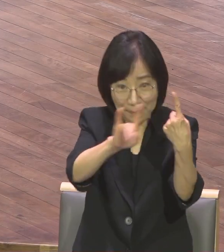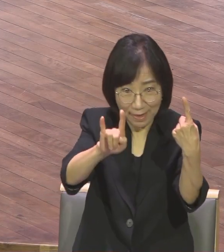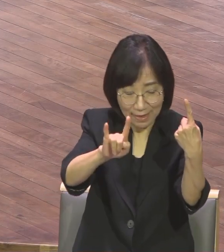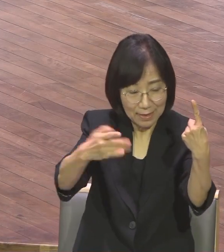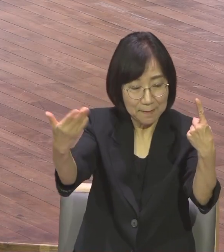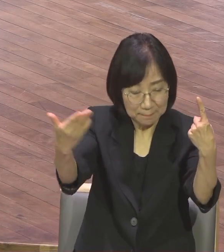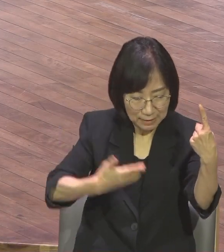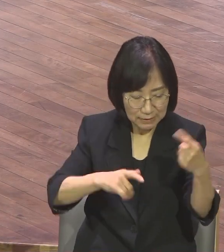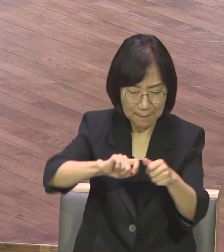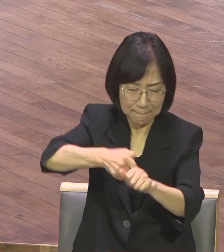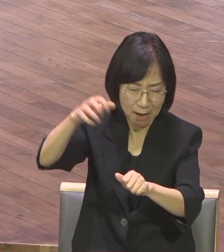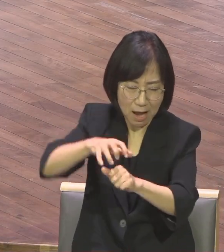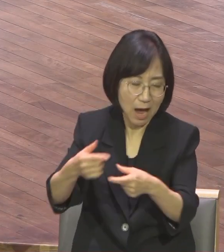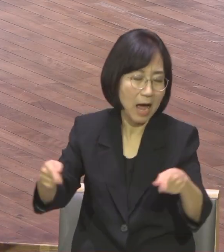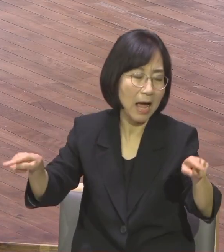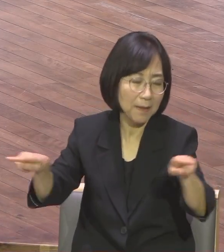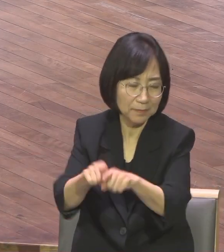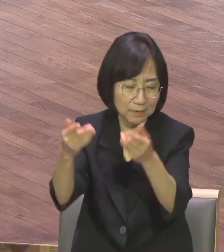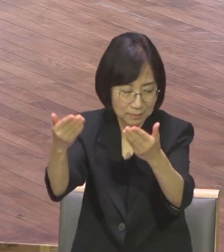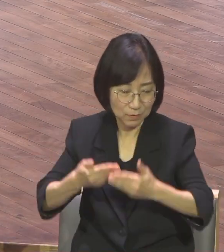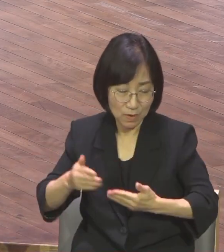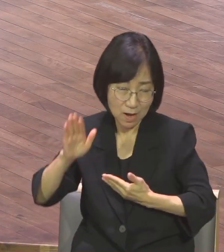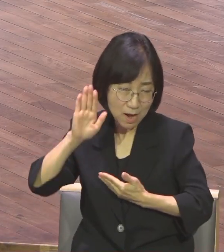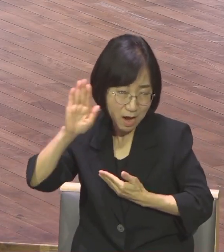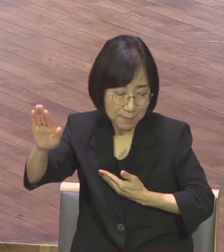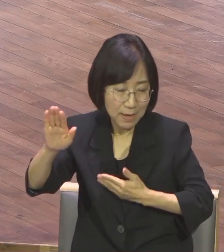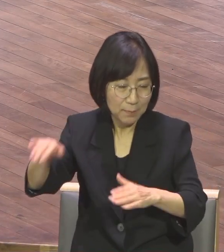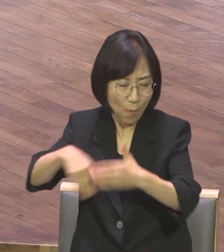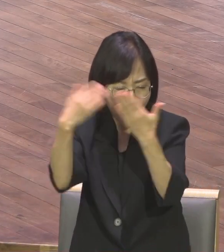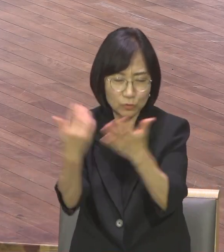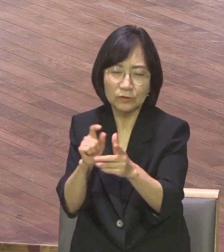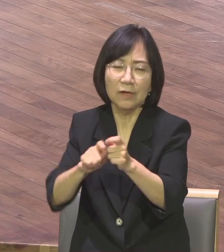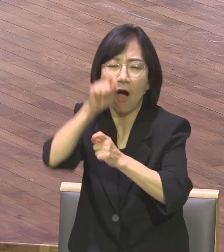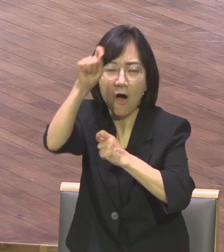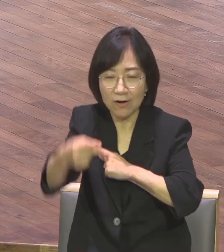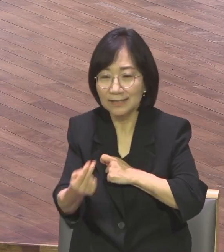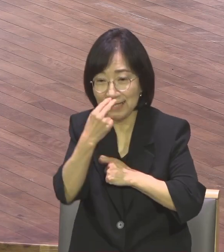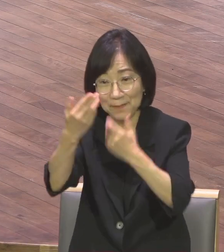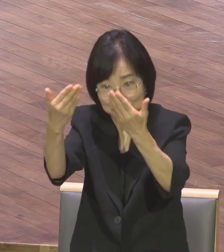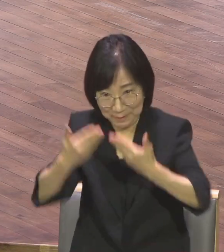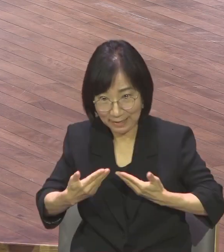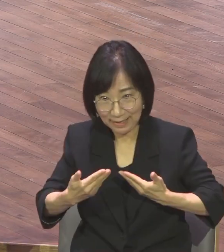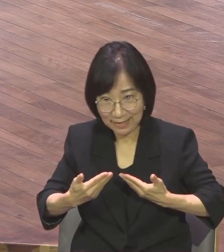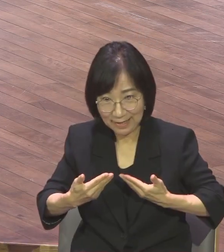받되 박해를 겸하여 받고 내세에 영생 받지 못할 자가 없느니라.